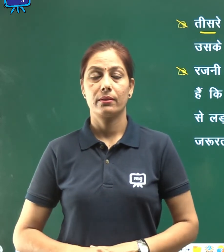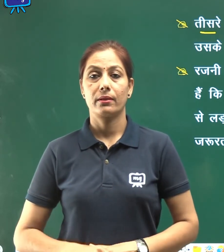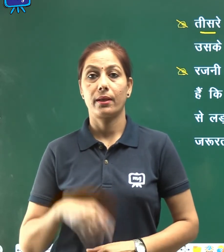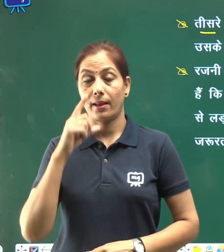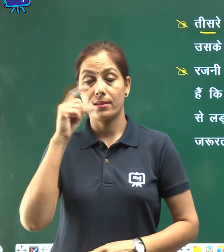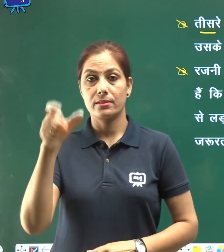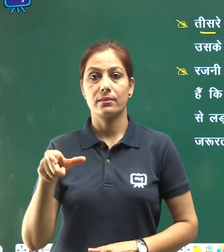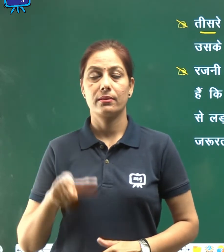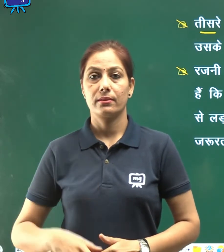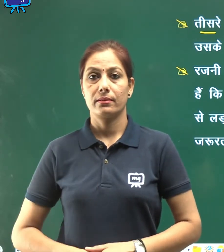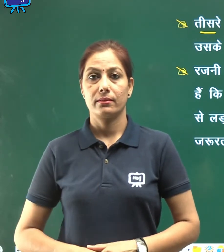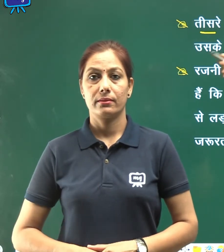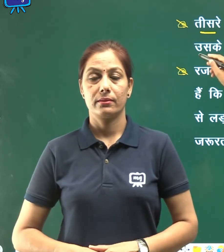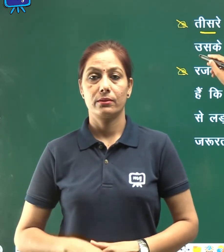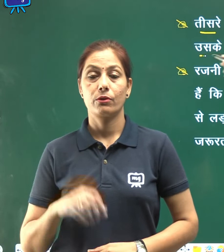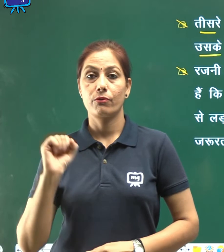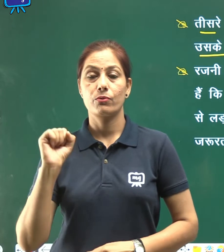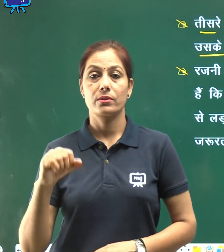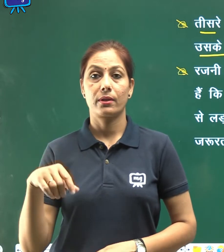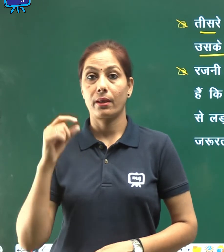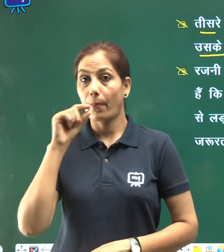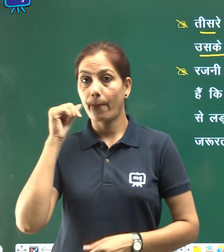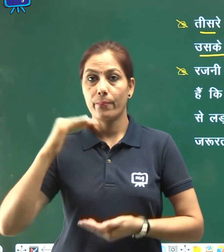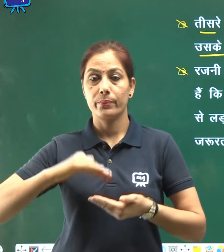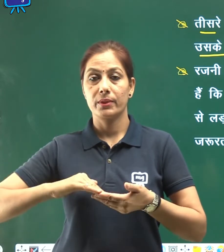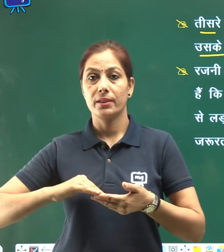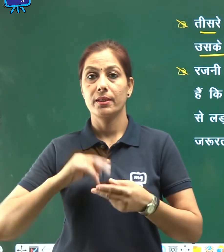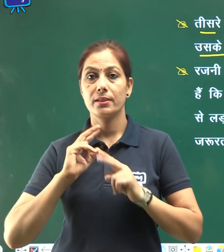रजनी व उसके पति की चर्चा है।